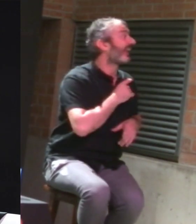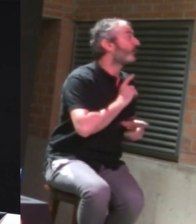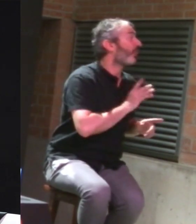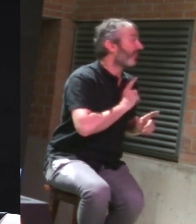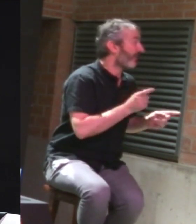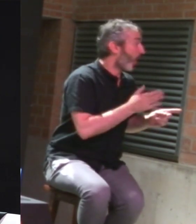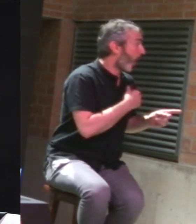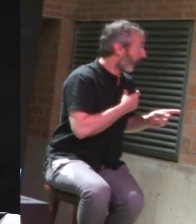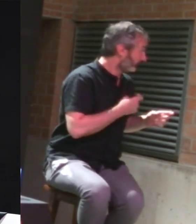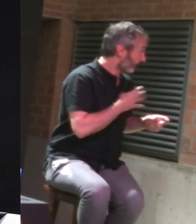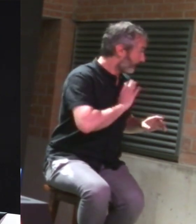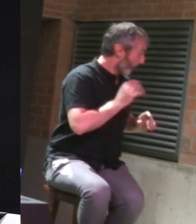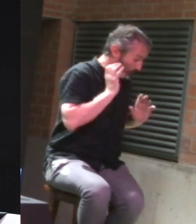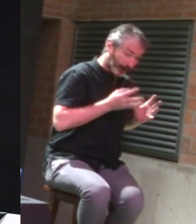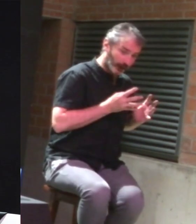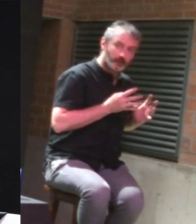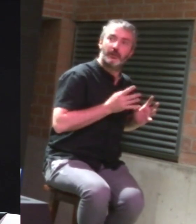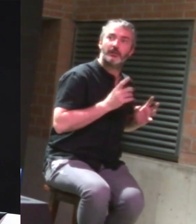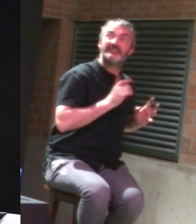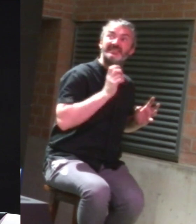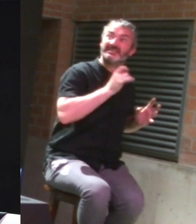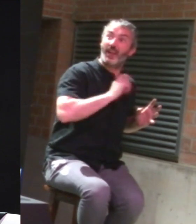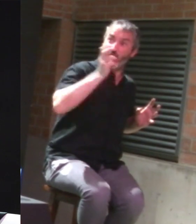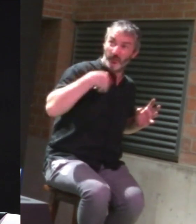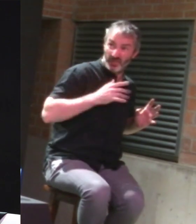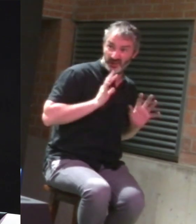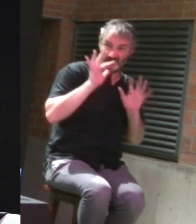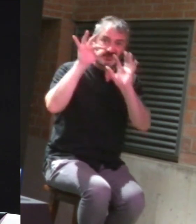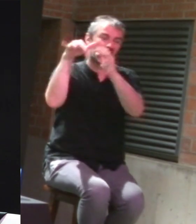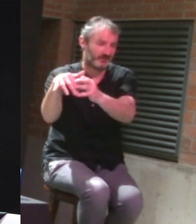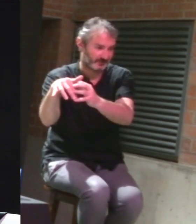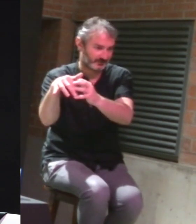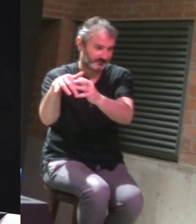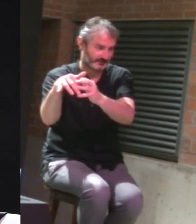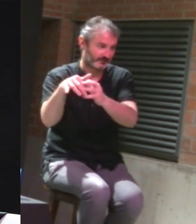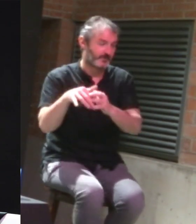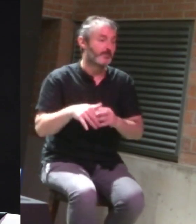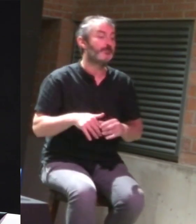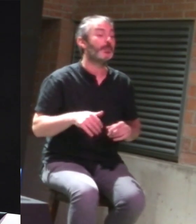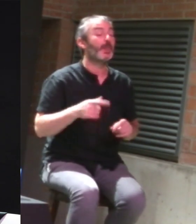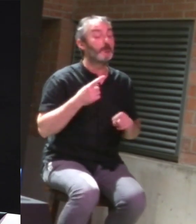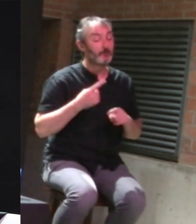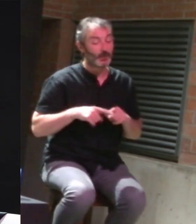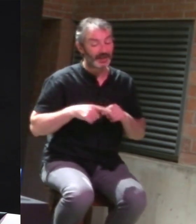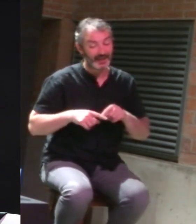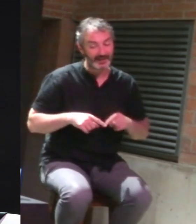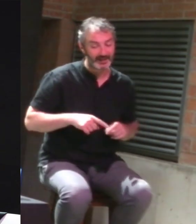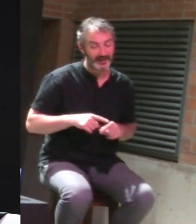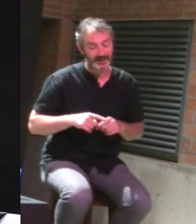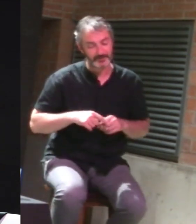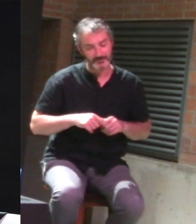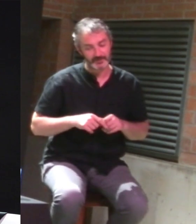de Can Granotes, ja aneu, els que demanen en Seguí qui vagi perquè segurament que les seves dones o les seves mares o les